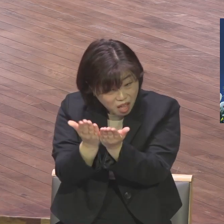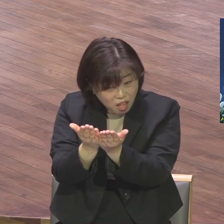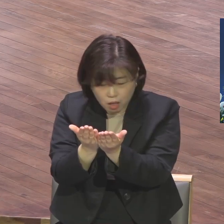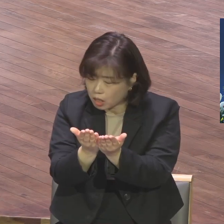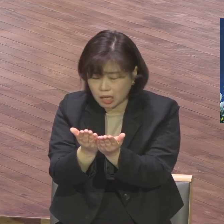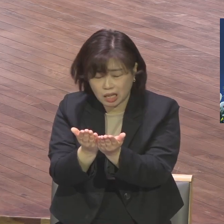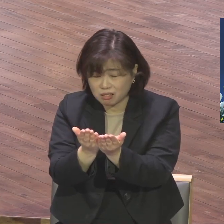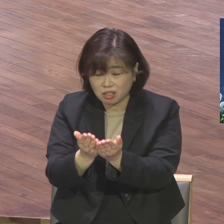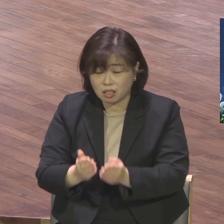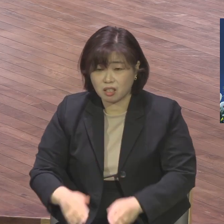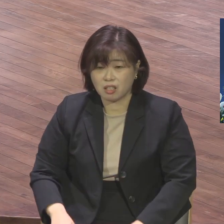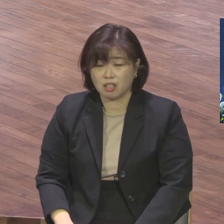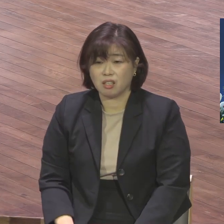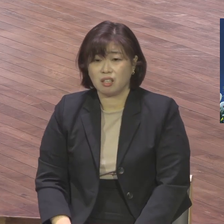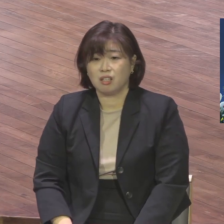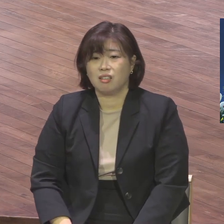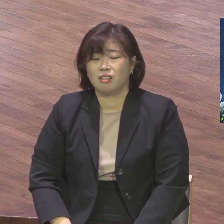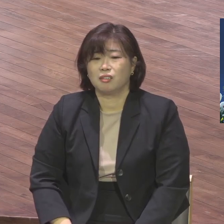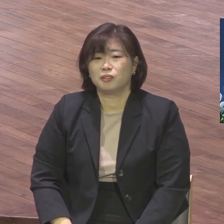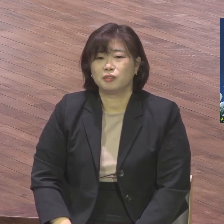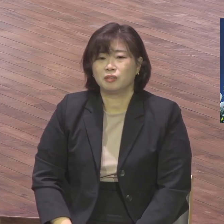무슨 자존심, 어디 자존심이.